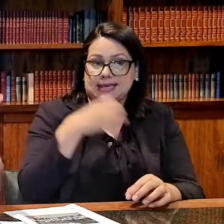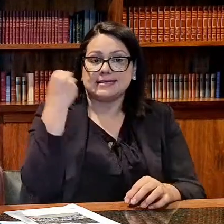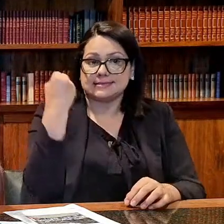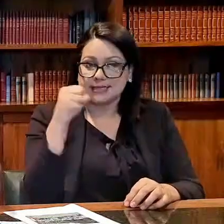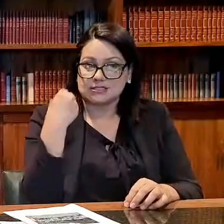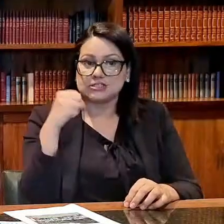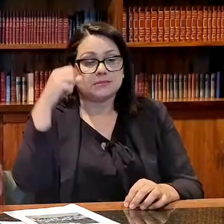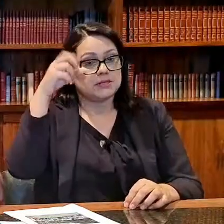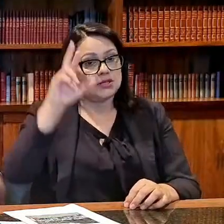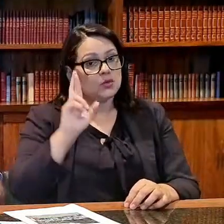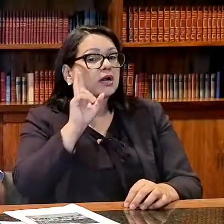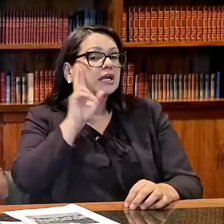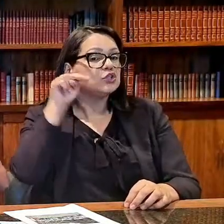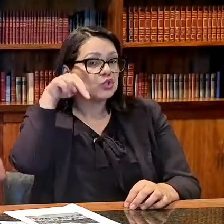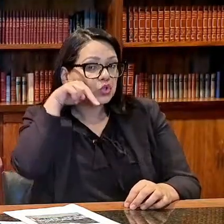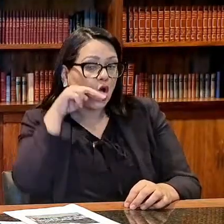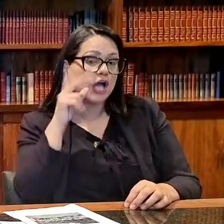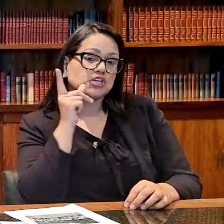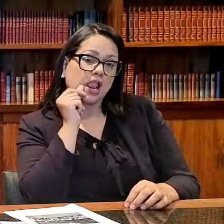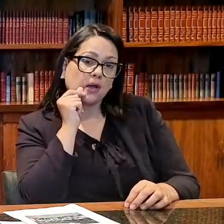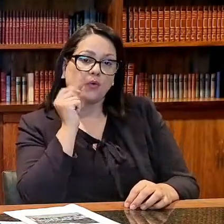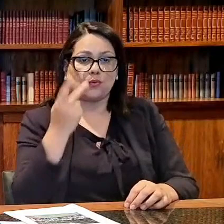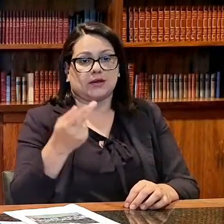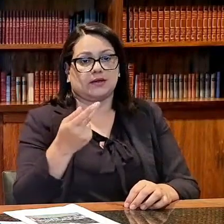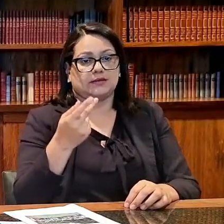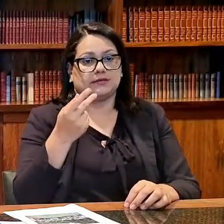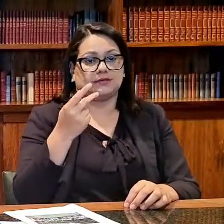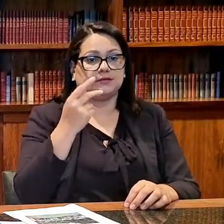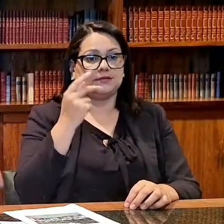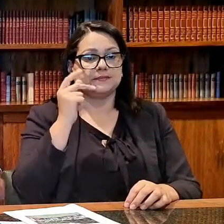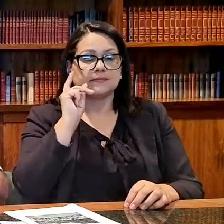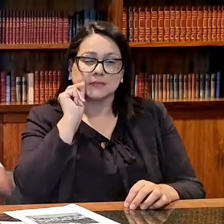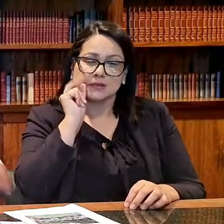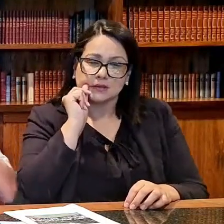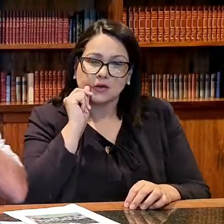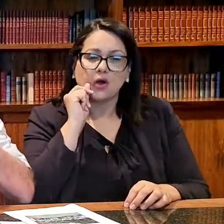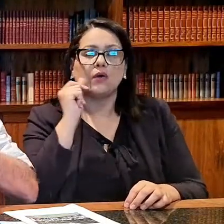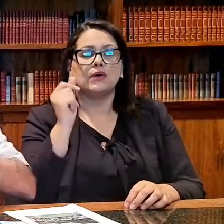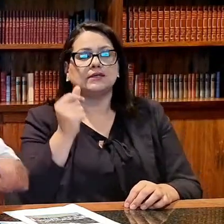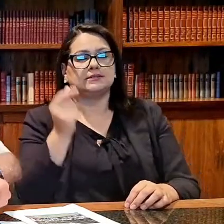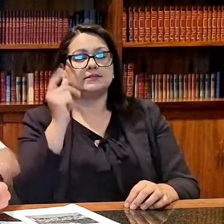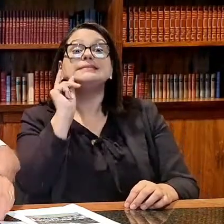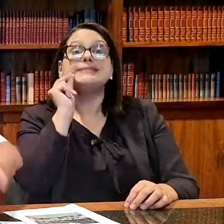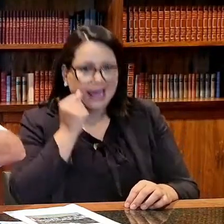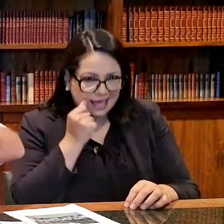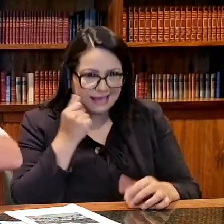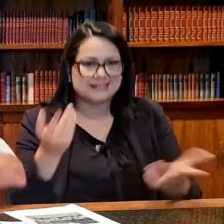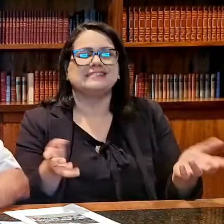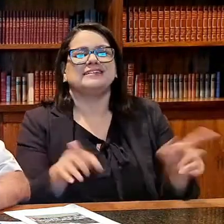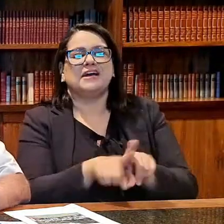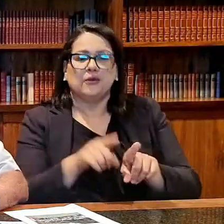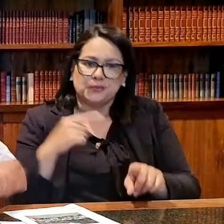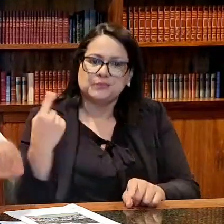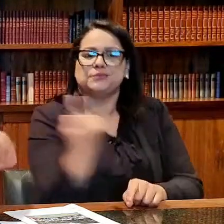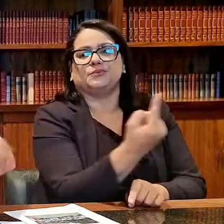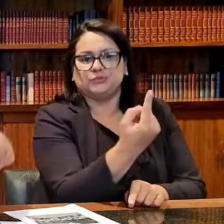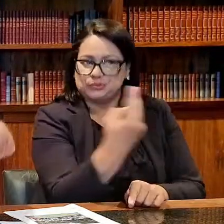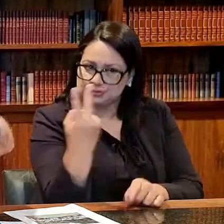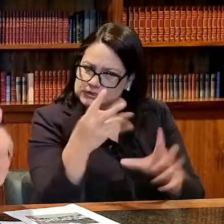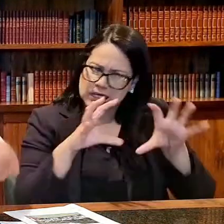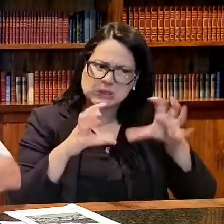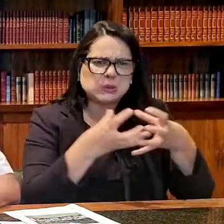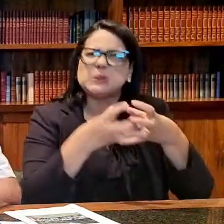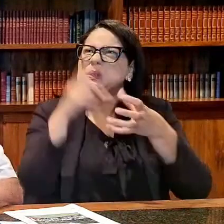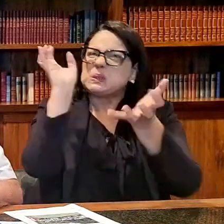Norte, Alagoas e Ceará. Ou seja, o pessoal do Nordeste, os governadores do Nordeste, estão unidos